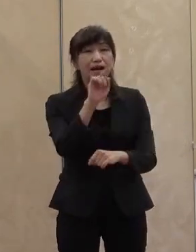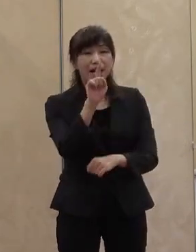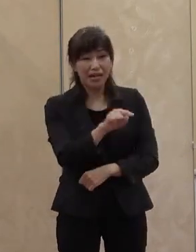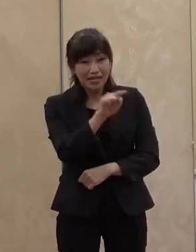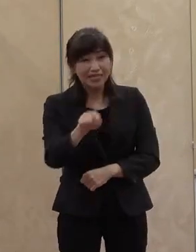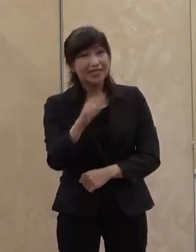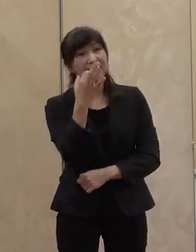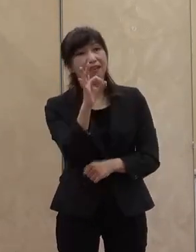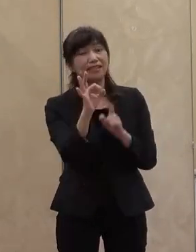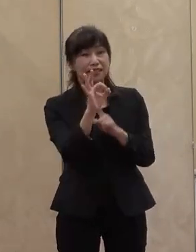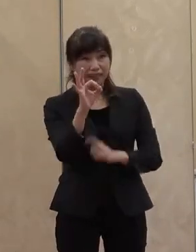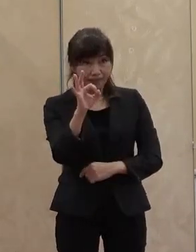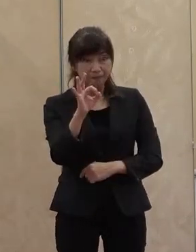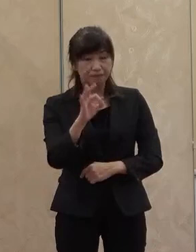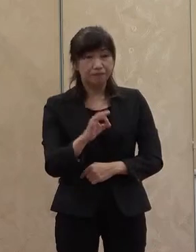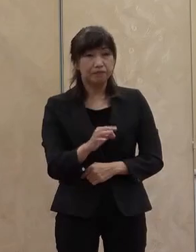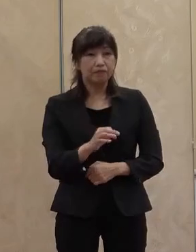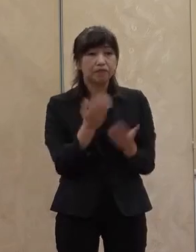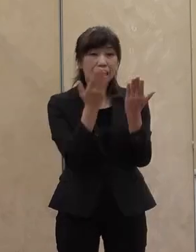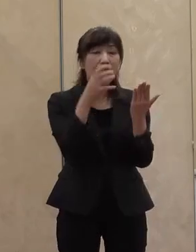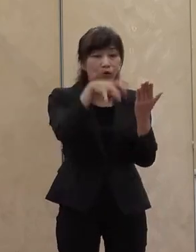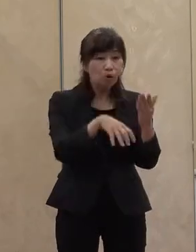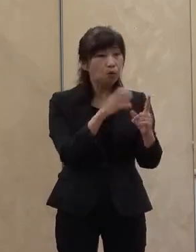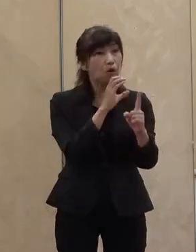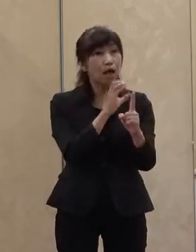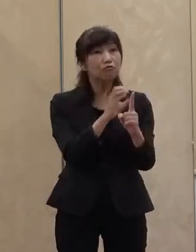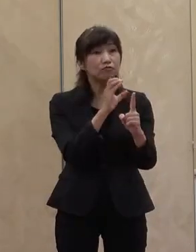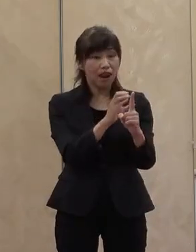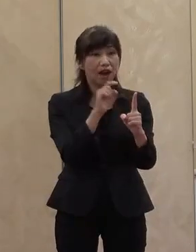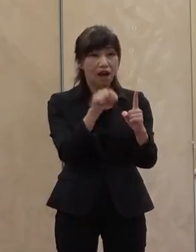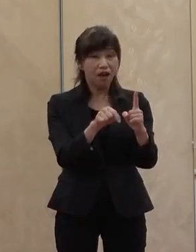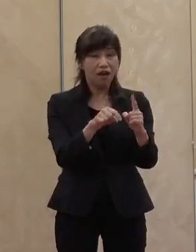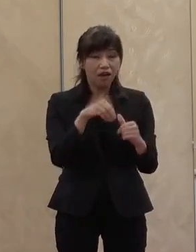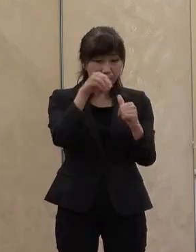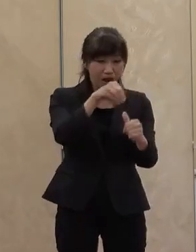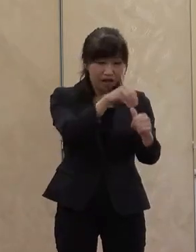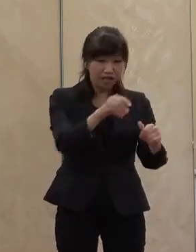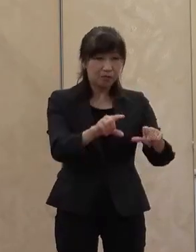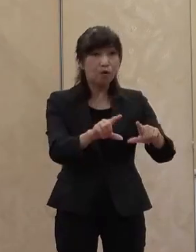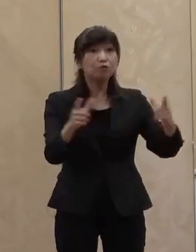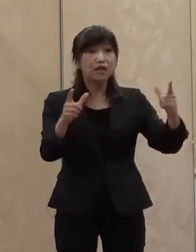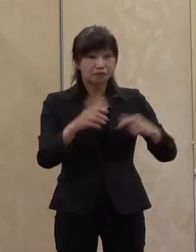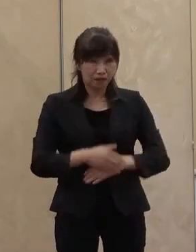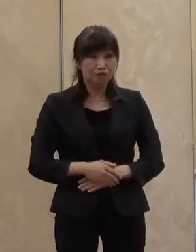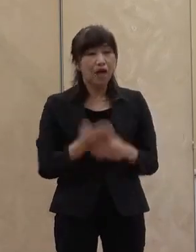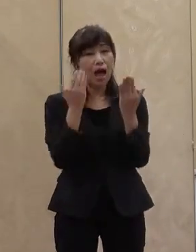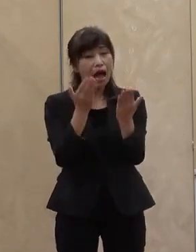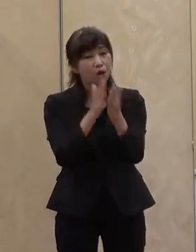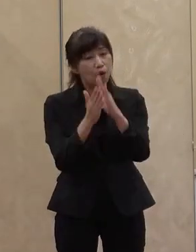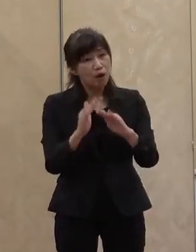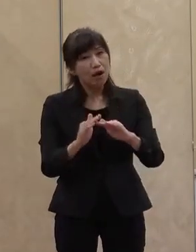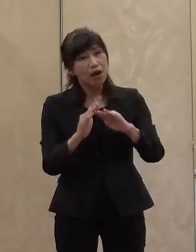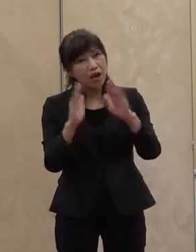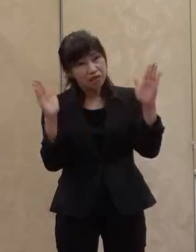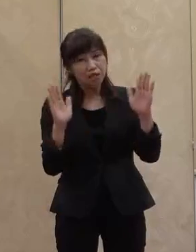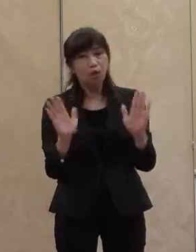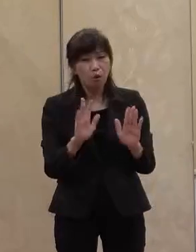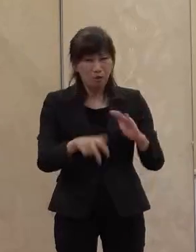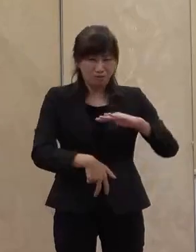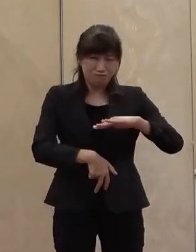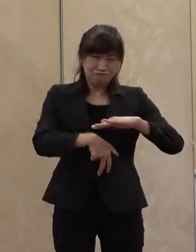円、そしてスクールカウンセラーも配置を拡充します。どうしても学校再開して子どもたちのストレス等が溜まってい